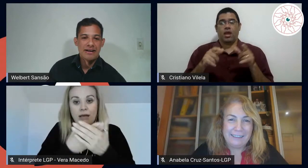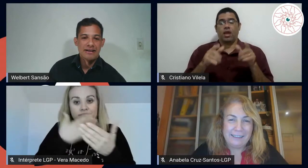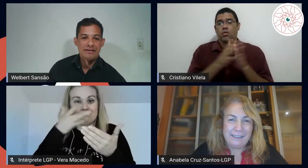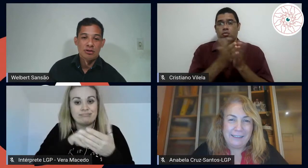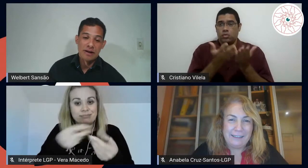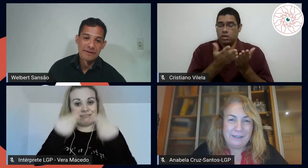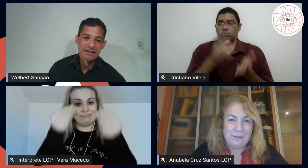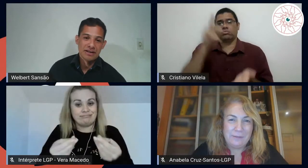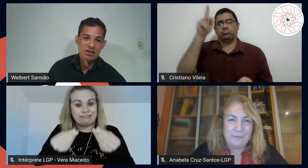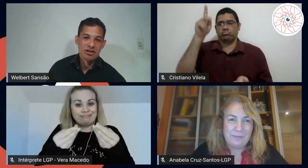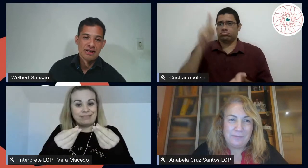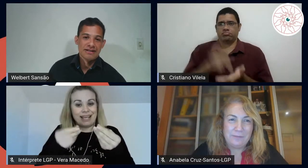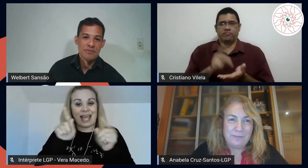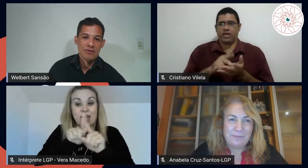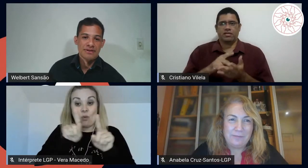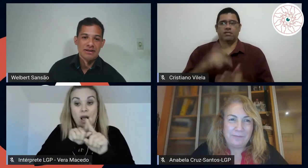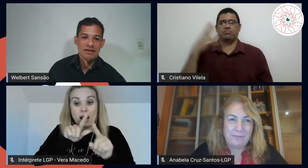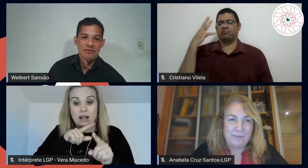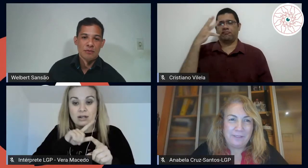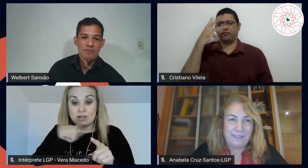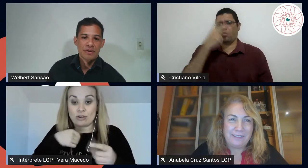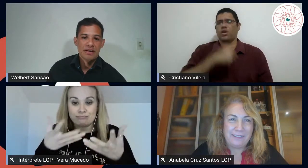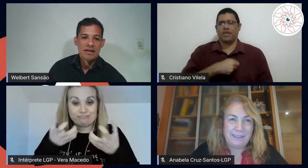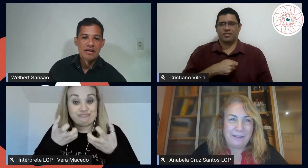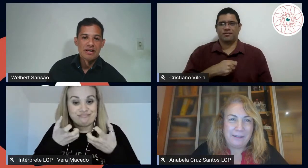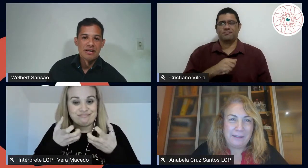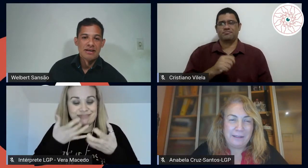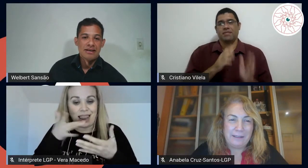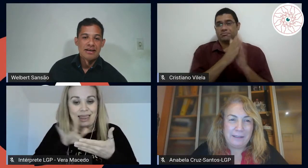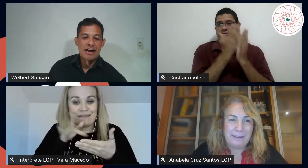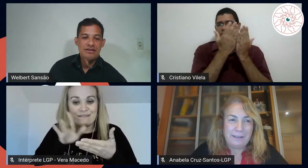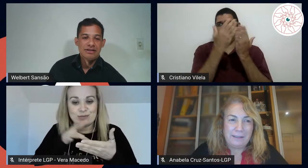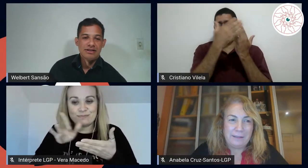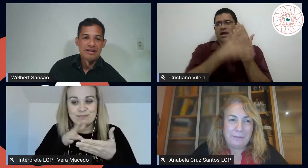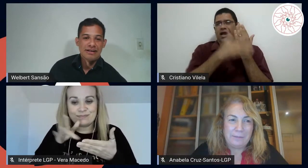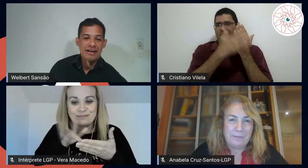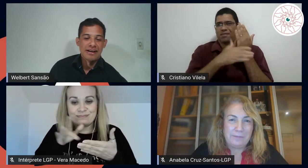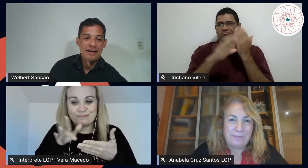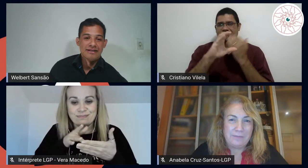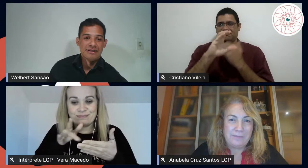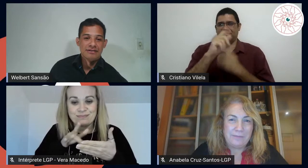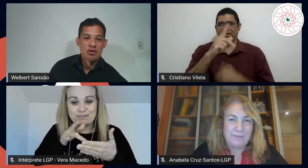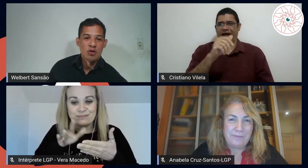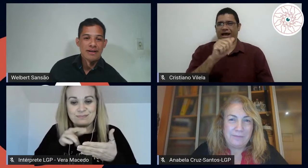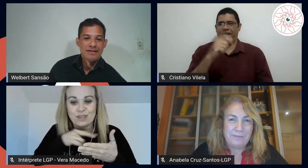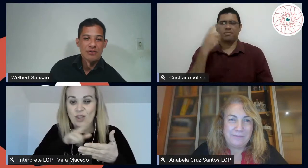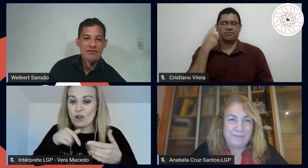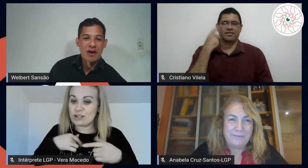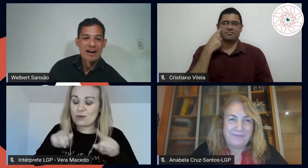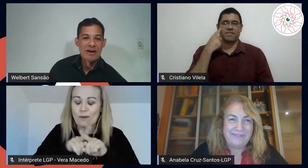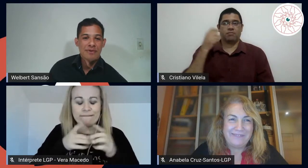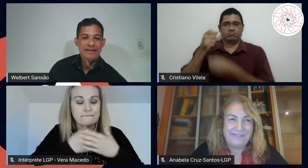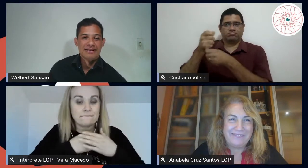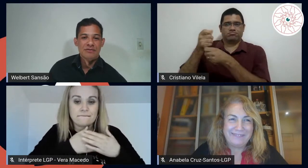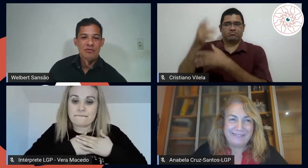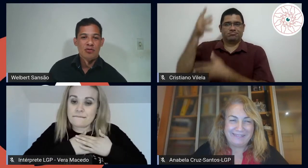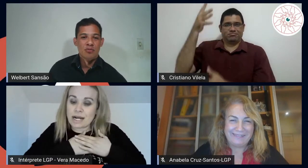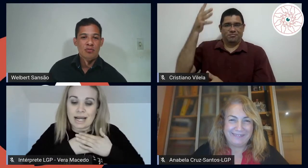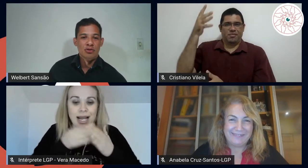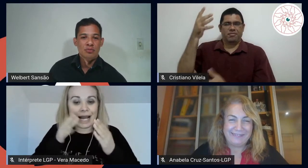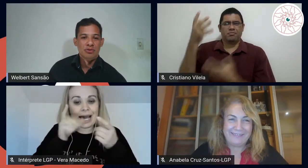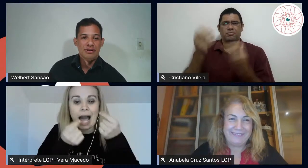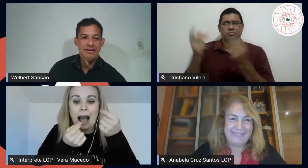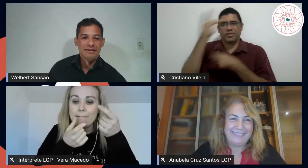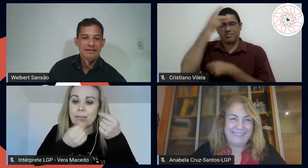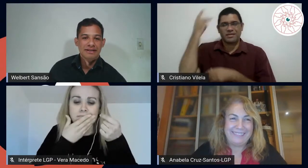eh eh da maneira que a gente recebeu esse livro. E a gente é é assim, de coração, ele a capa desse livro